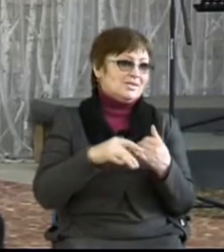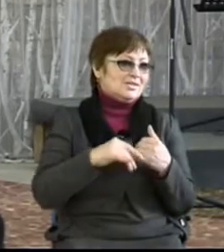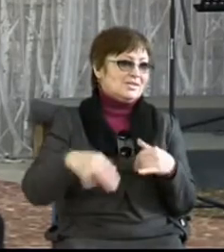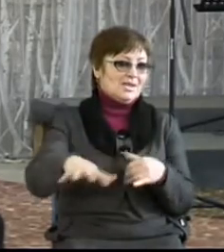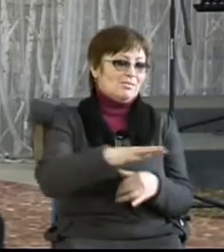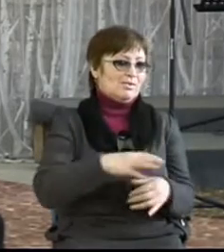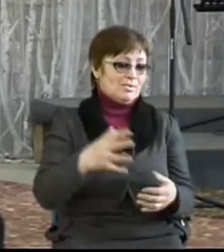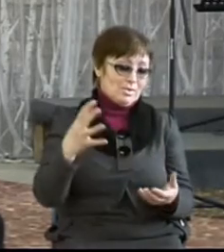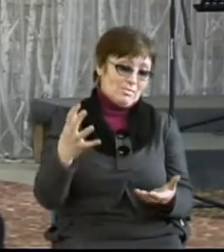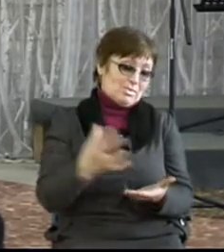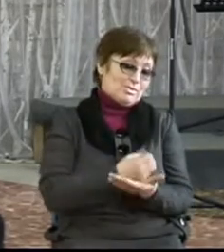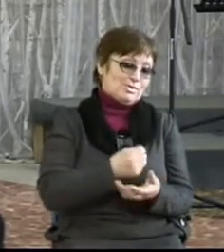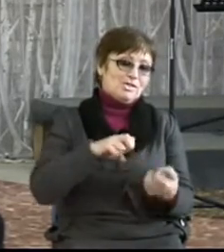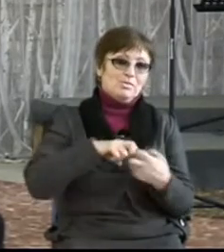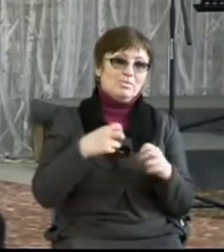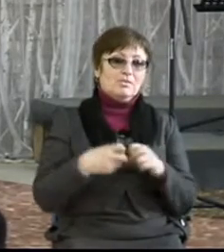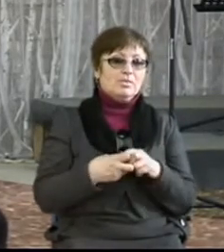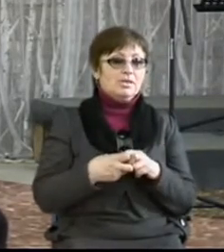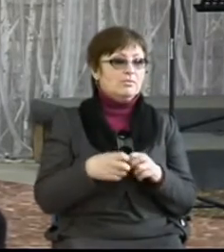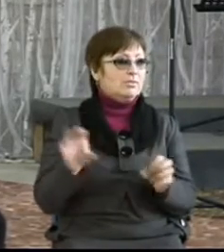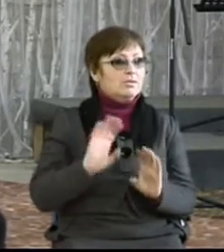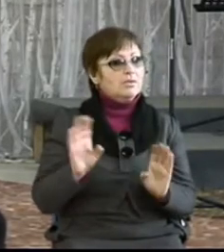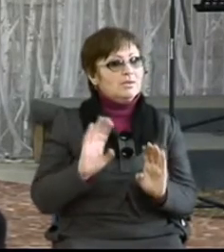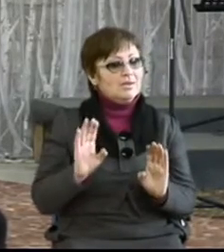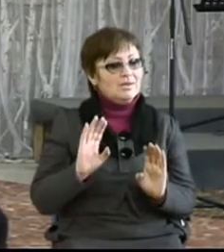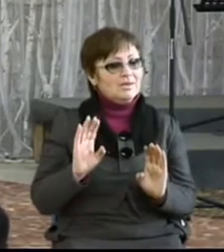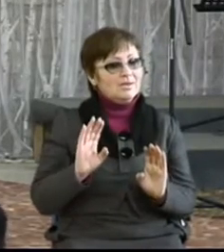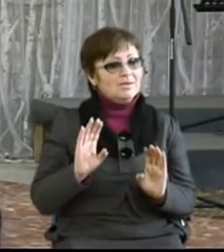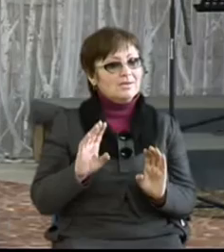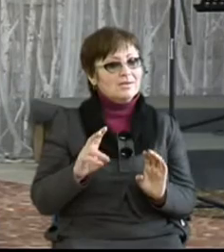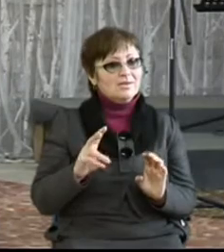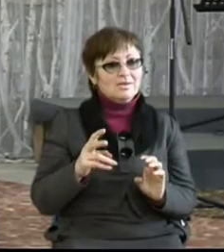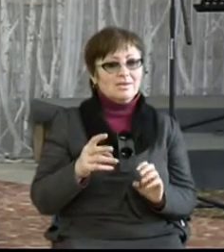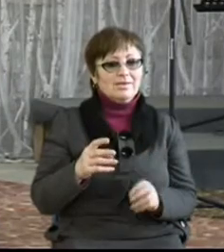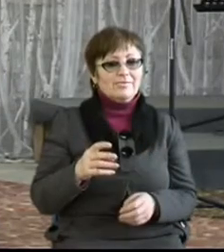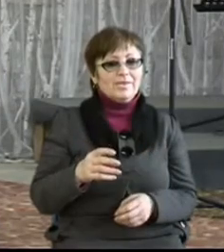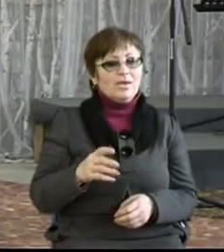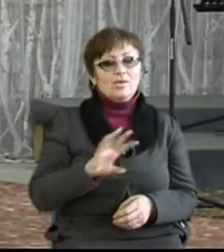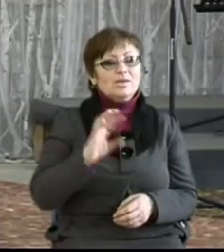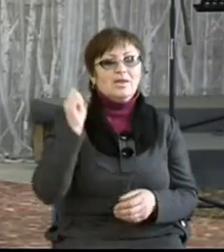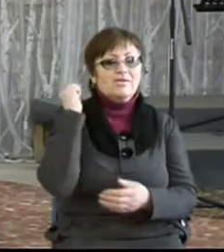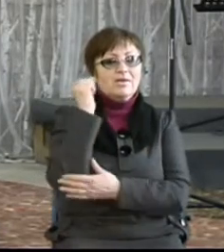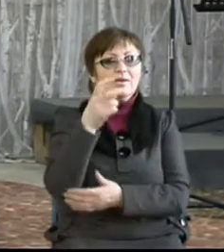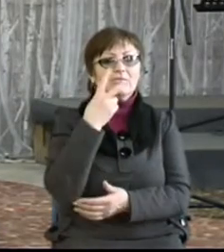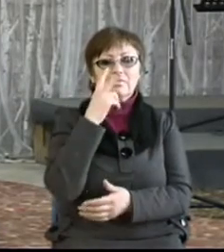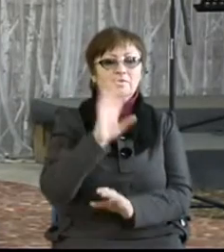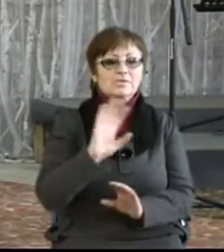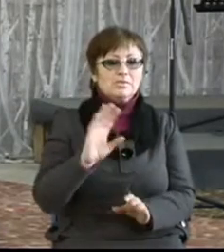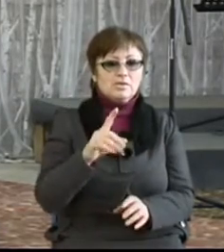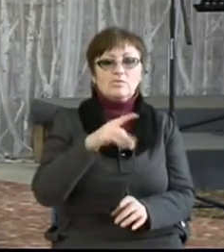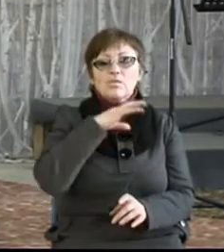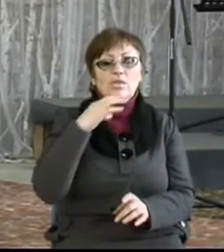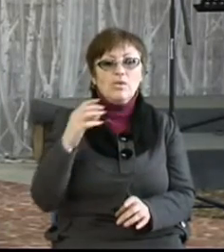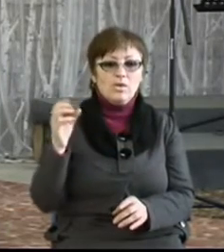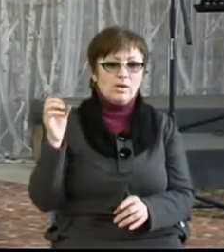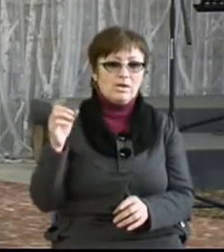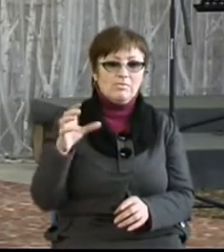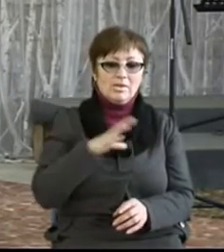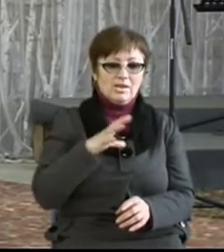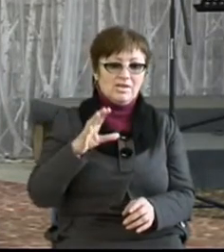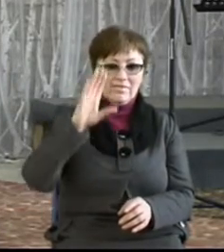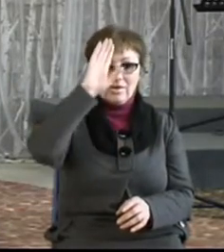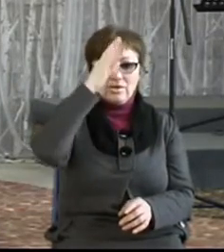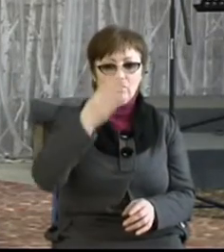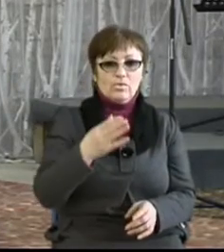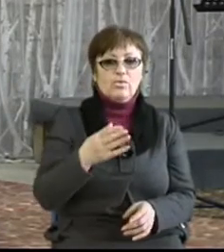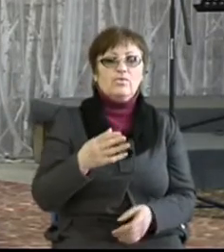и получил все свои проблемы. Но реакция его совершенно другая. Несмотря, в принципе, на то множество, которое напало на города тогда Содом